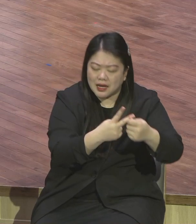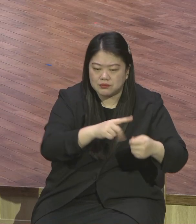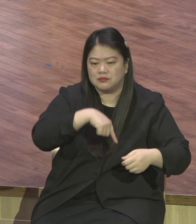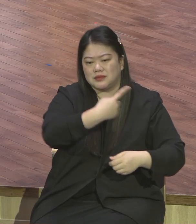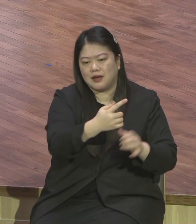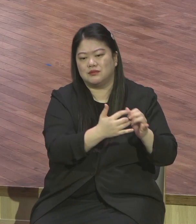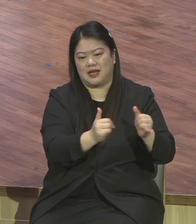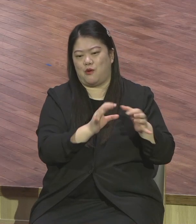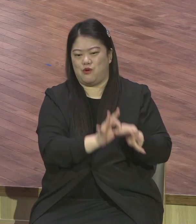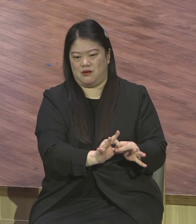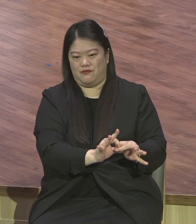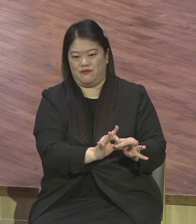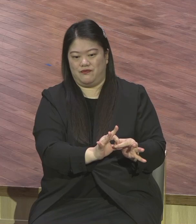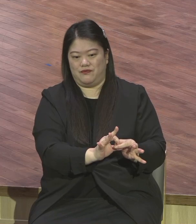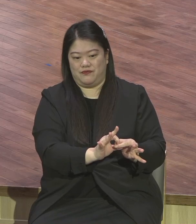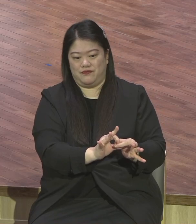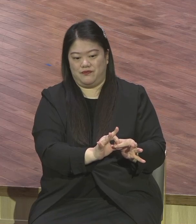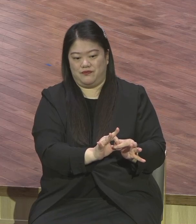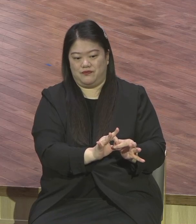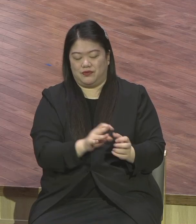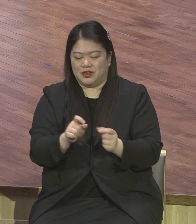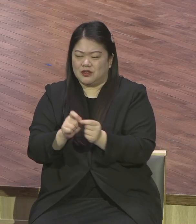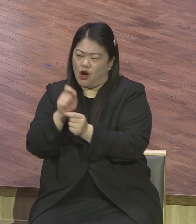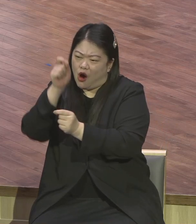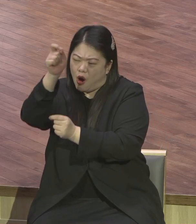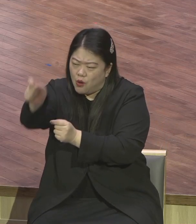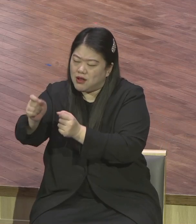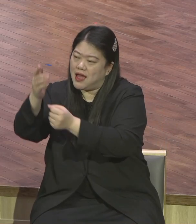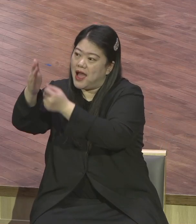그렇다면 영원토록 그를 즐거워하는 것